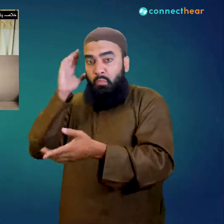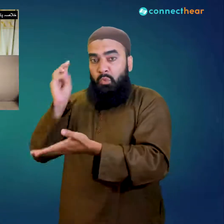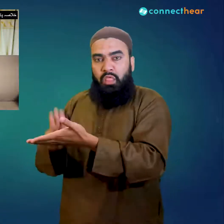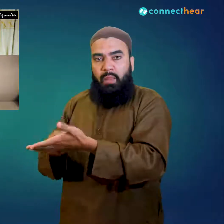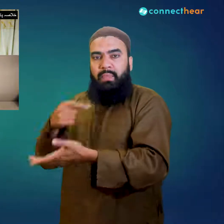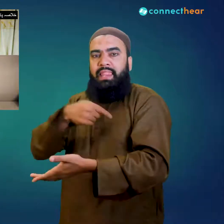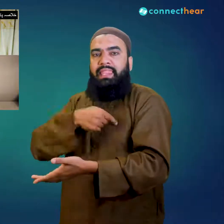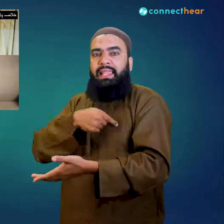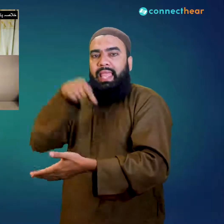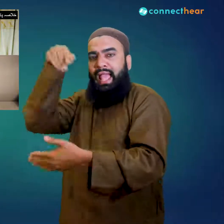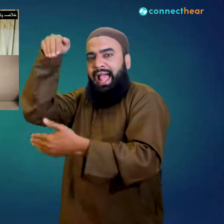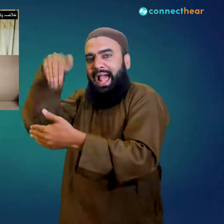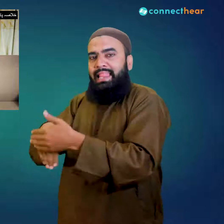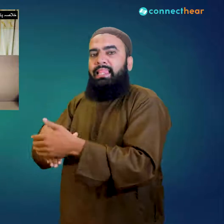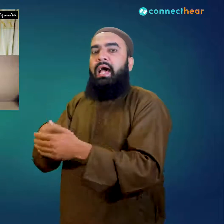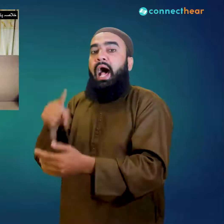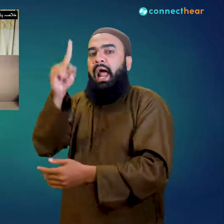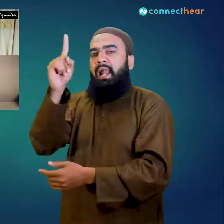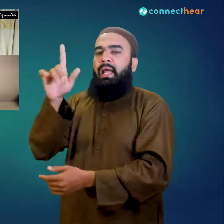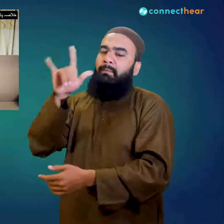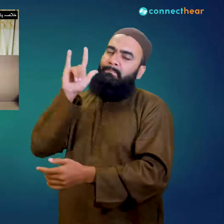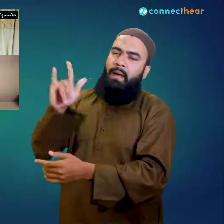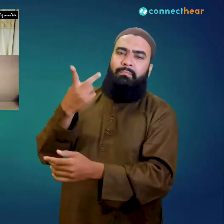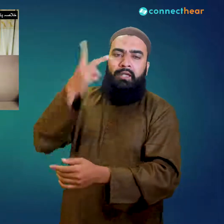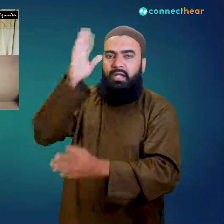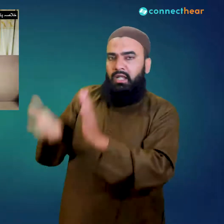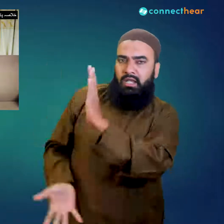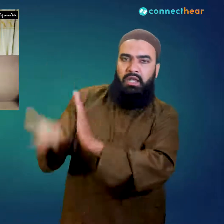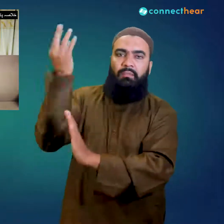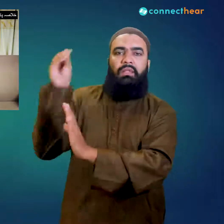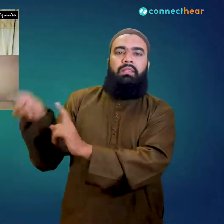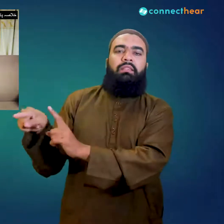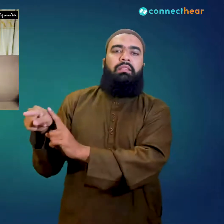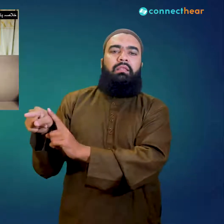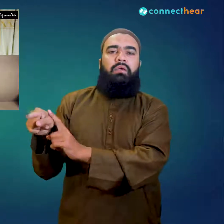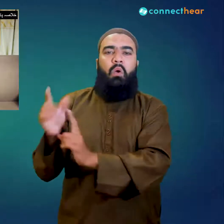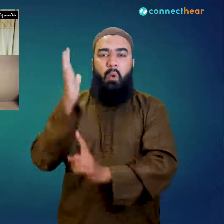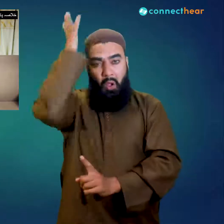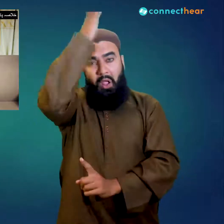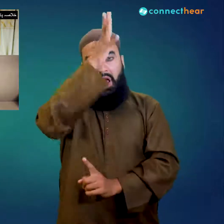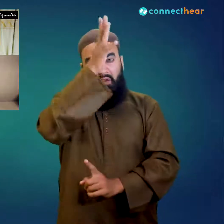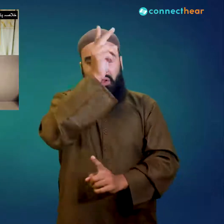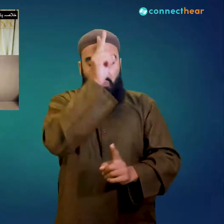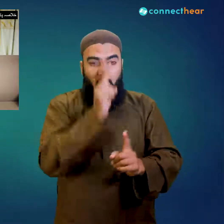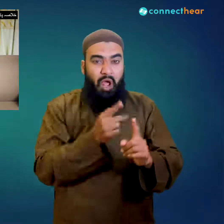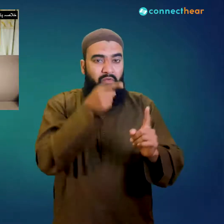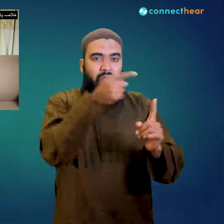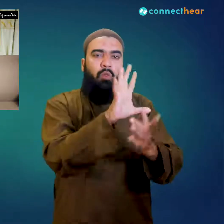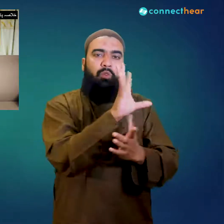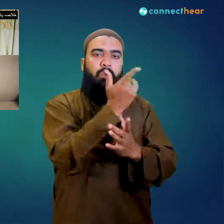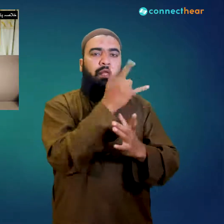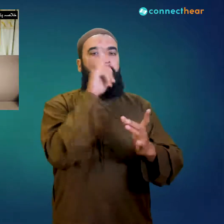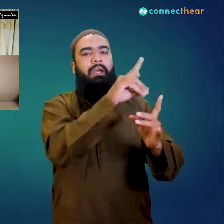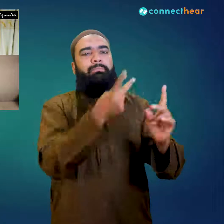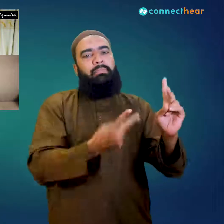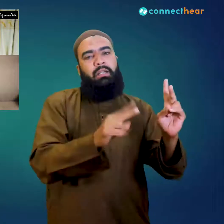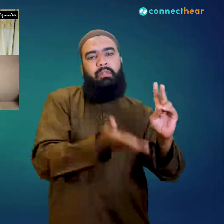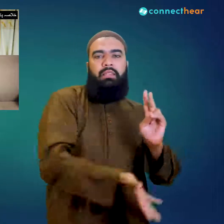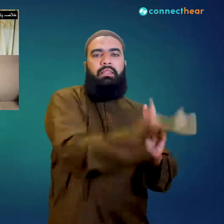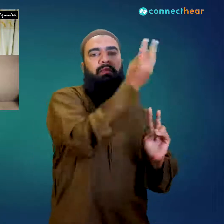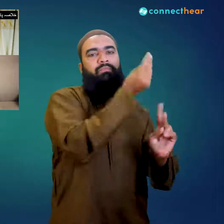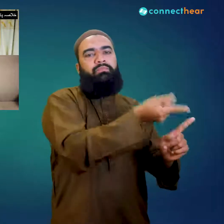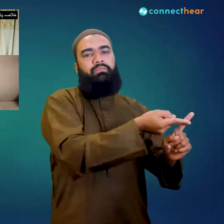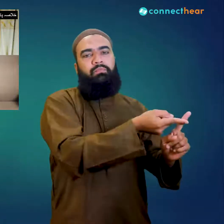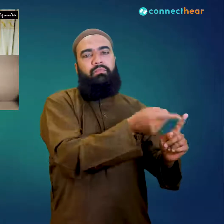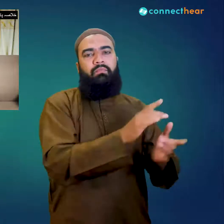دل کے اندر اللہ کی محبت سب سے زیادہ ہے۔ تو دراصل اللہ کی محبت جب تک دل میں نہیں ہوگی تو اللہ کی وحدانیت، اللہ کی بڑائی